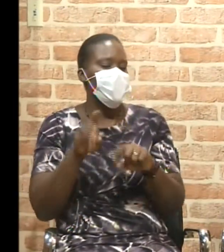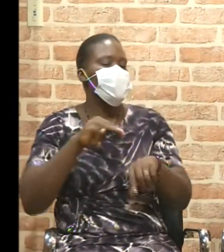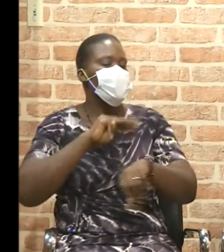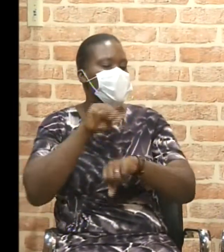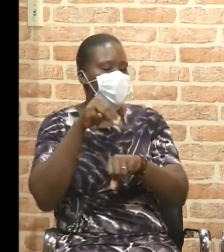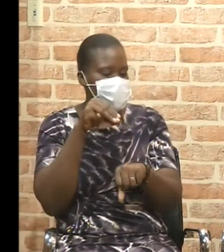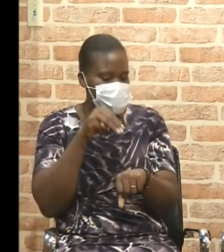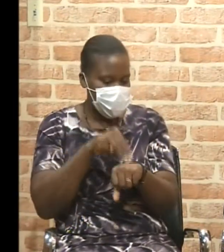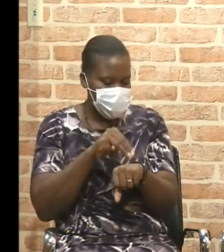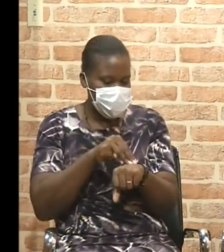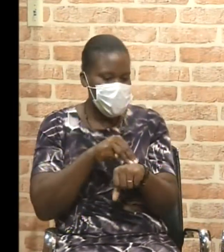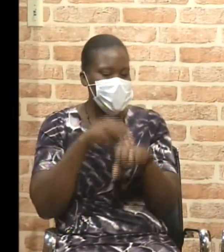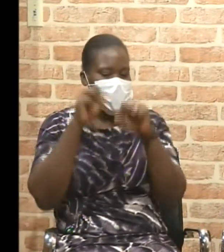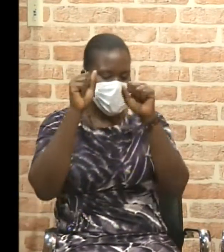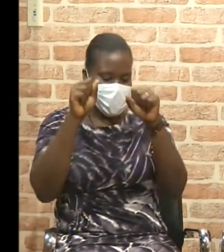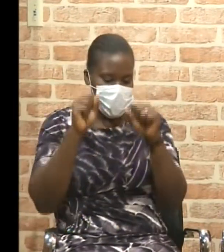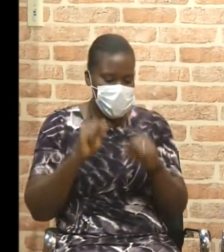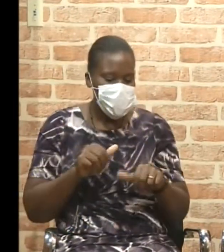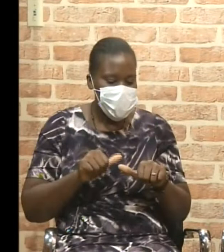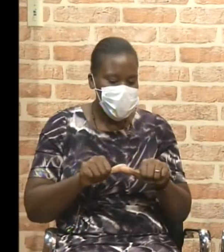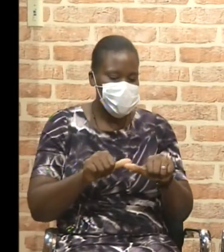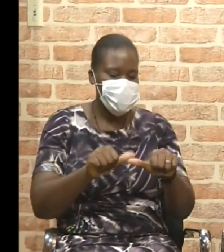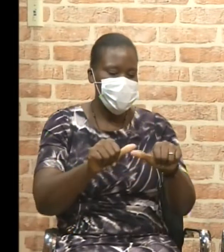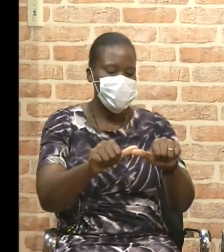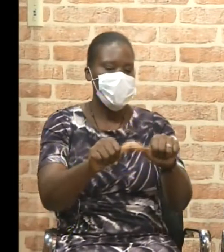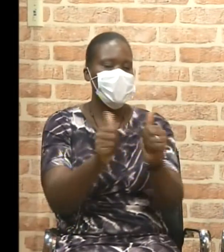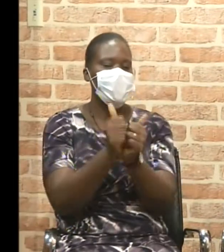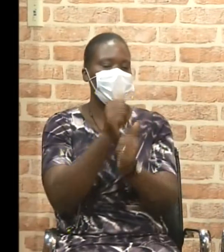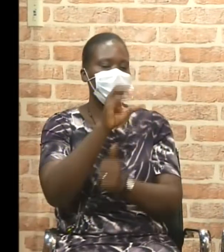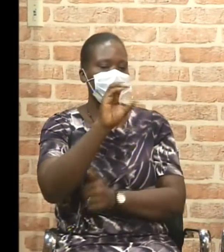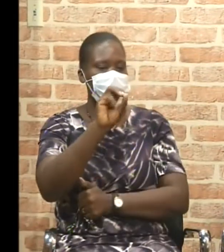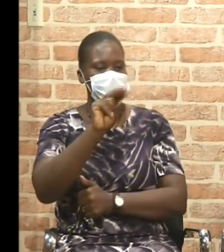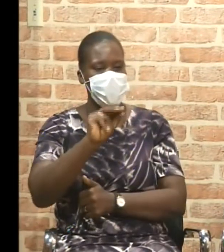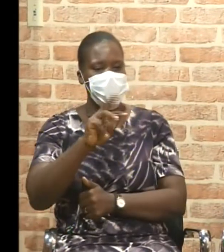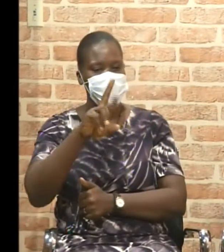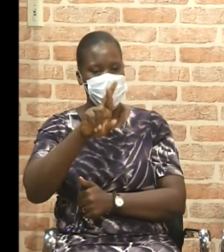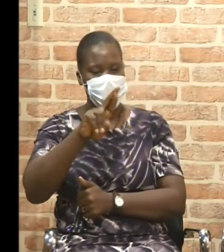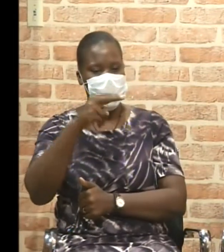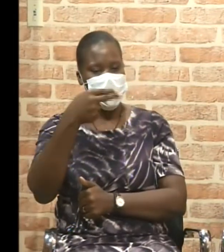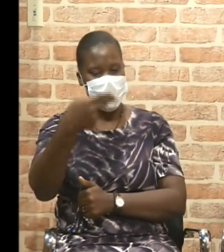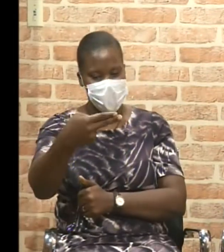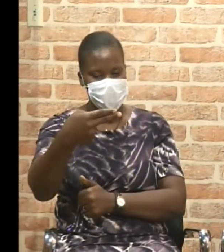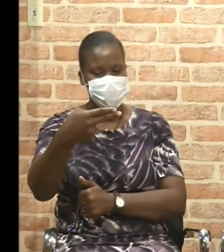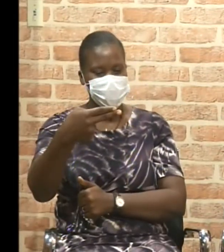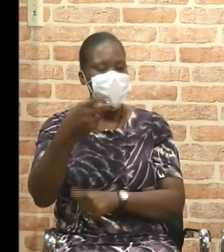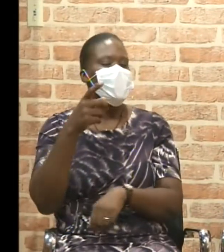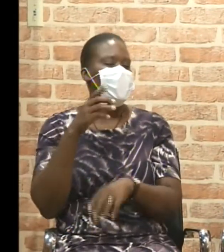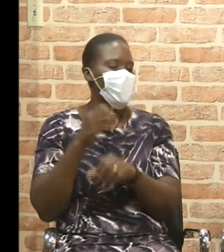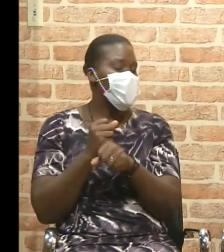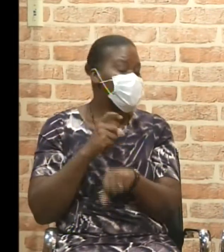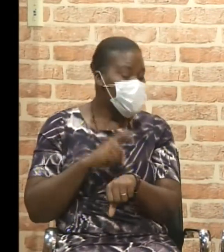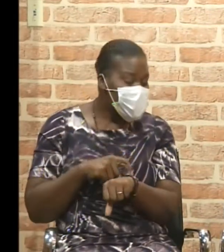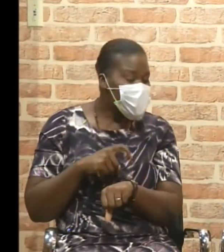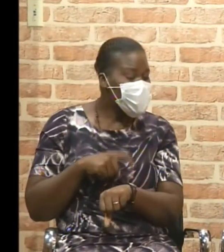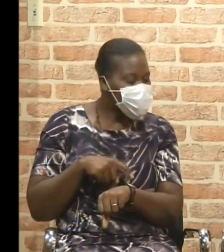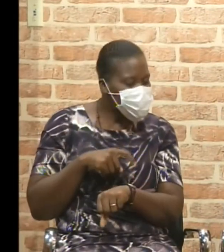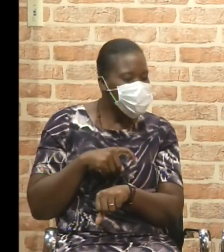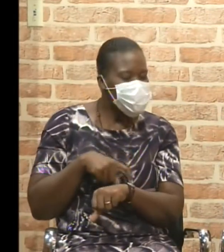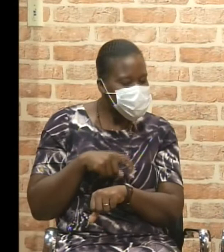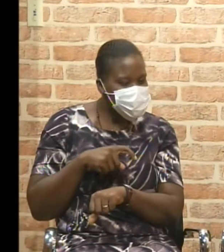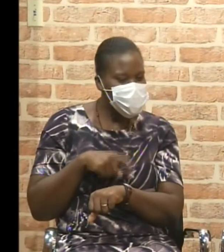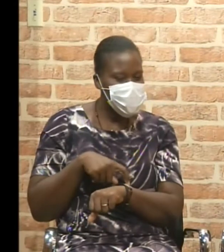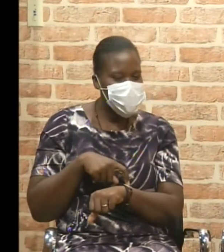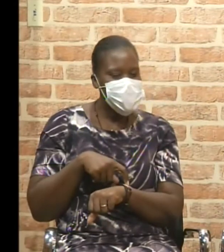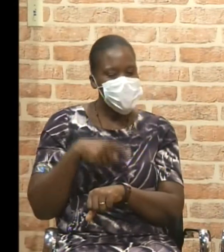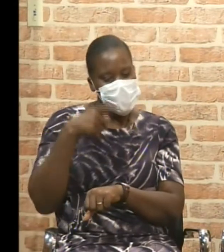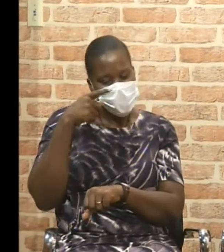confirmer reste démarche ensuite pour MRH décider sur lui et ensuite donc son processus qui prend du temps et c'est ça qui fait que justement moun